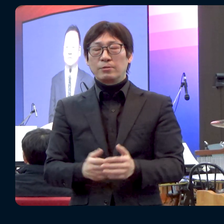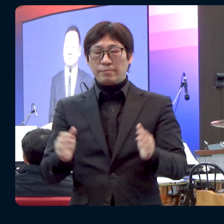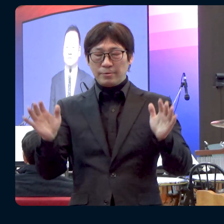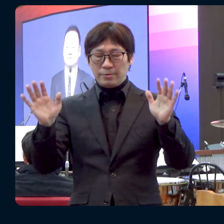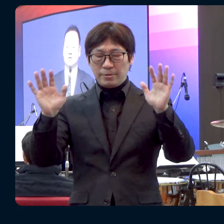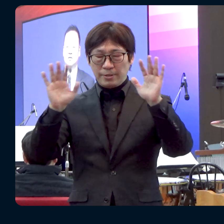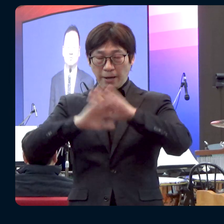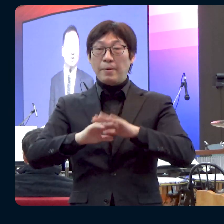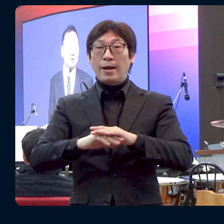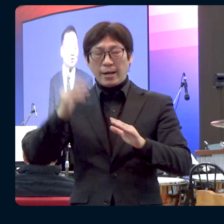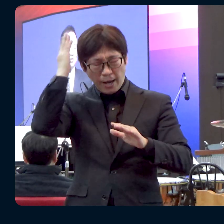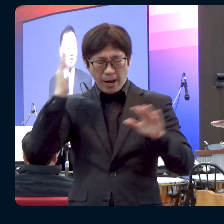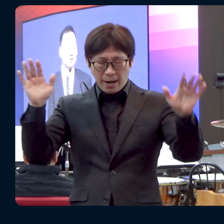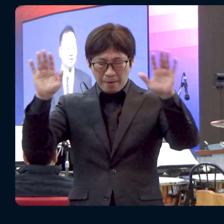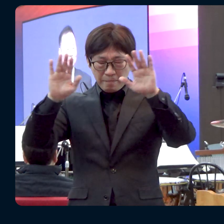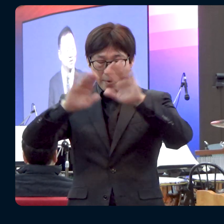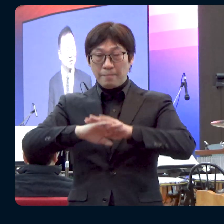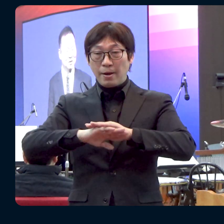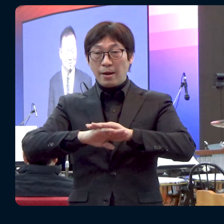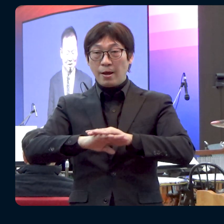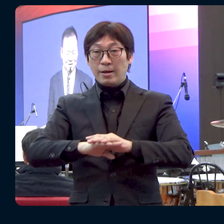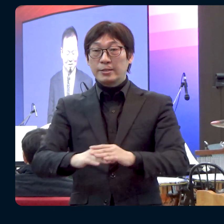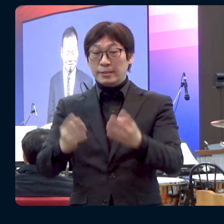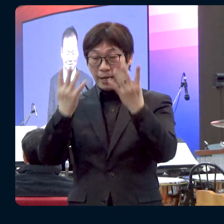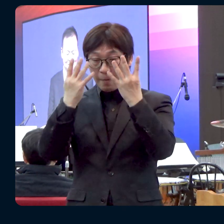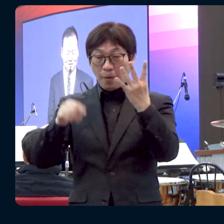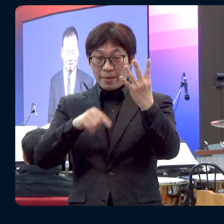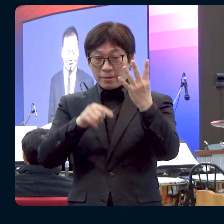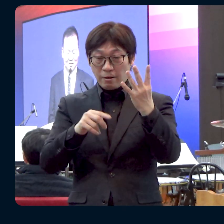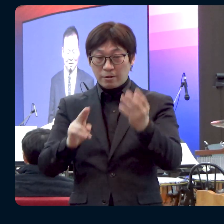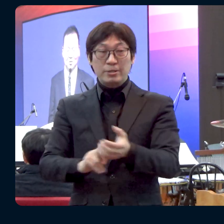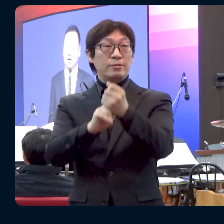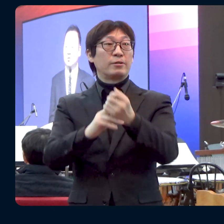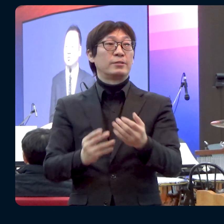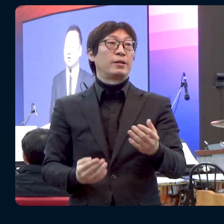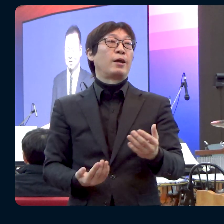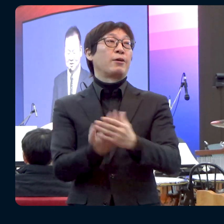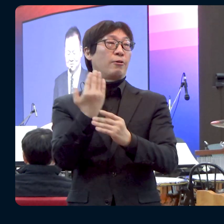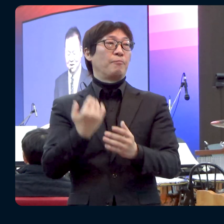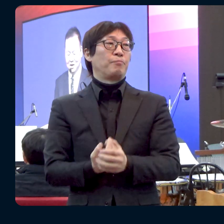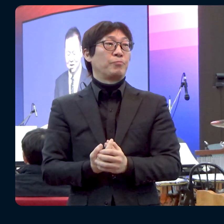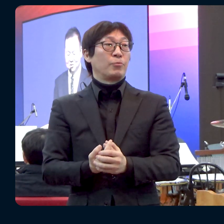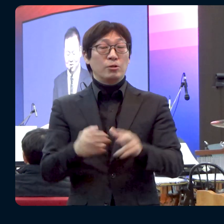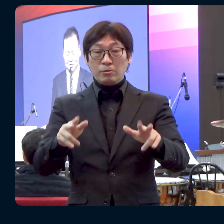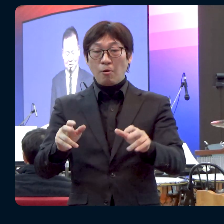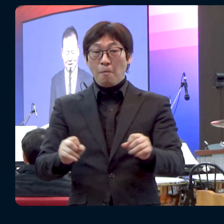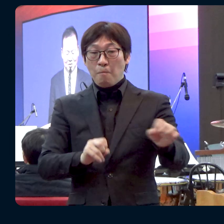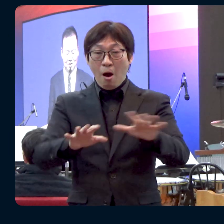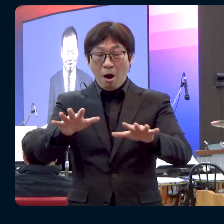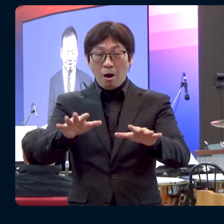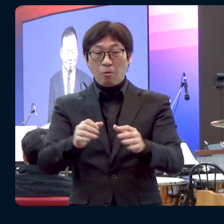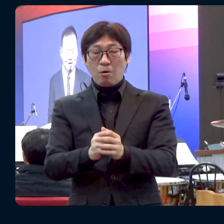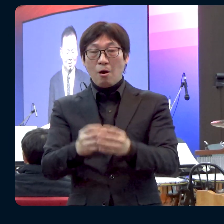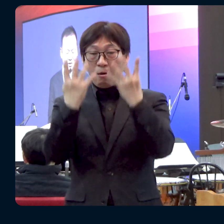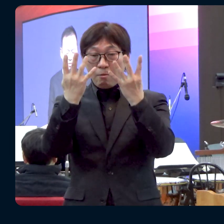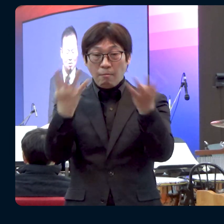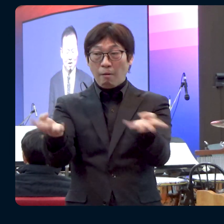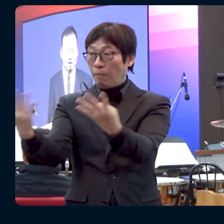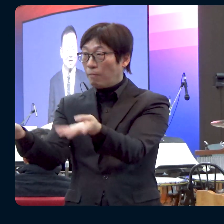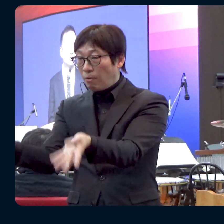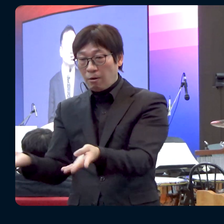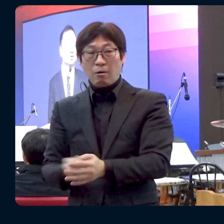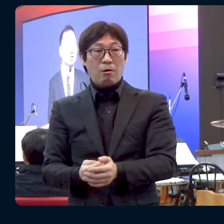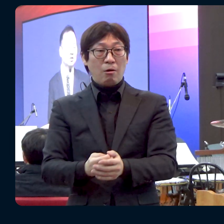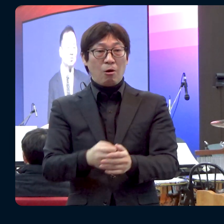그 깊은 밤, 그 깊은 감옥 속에서 기적이 일어납니다. 땅이 흔들리고 감옥 문이 열렸습니다. 죄수들은 당연히